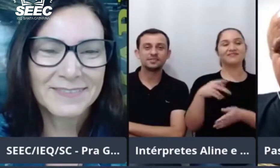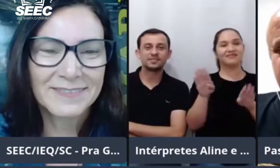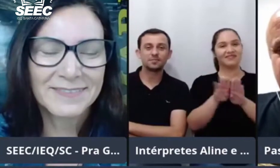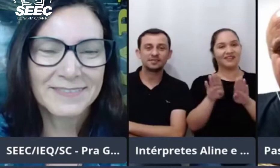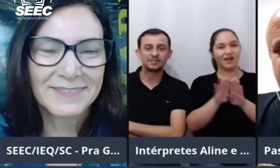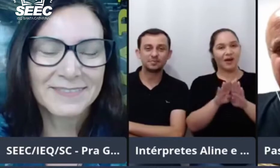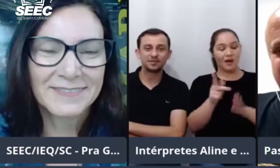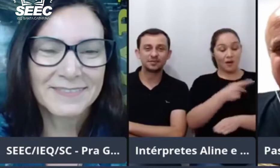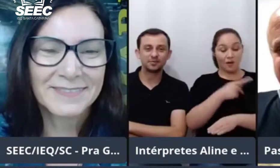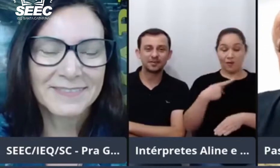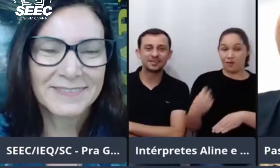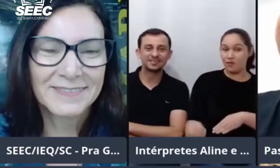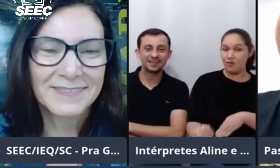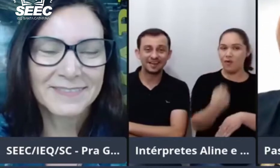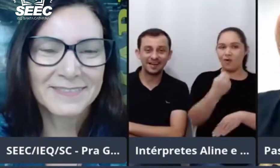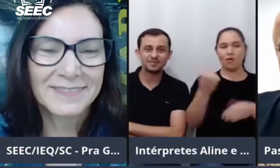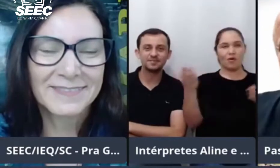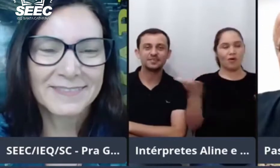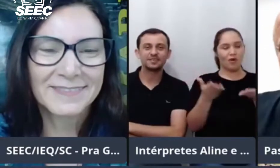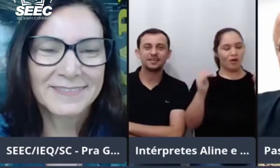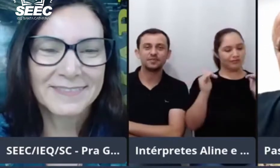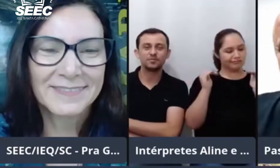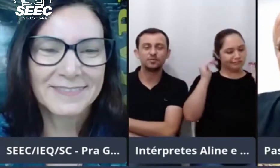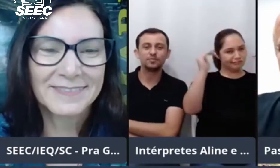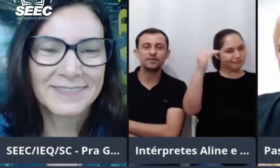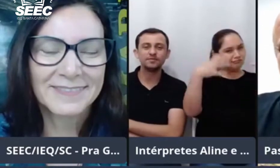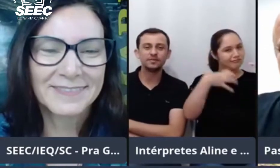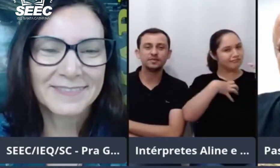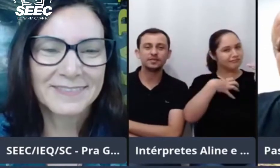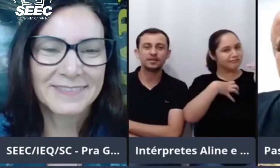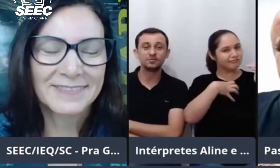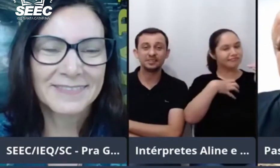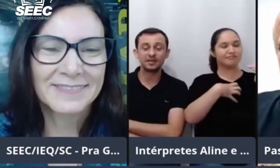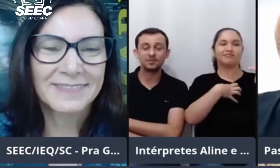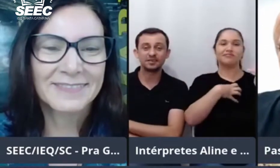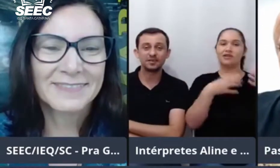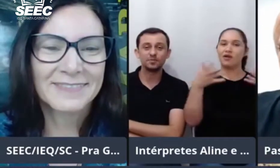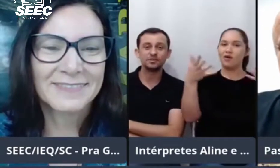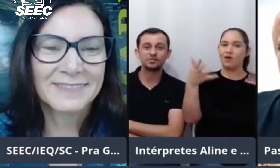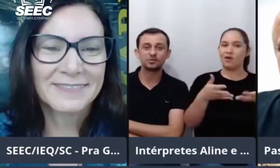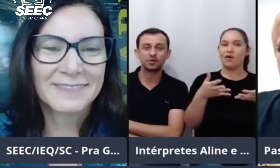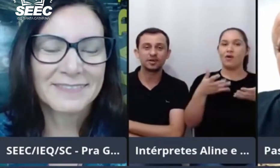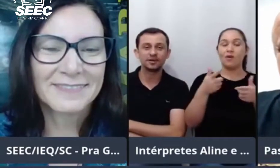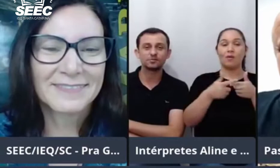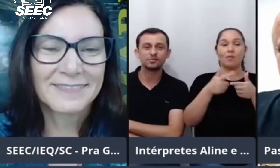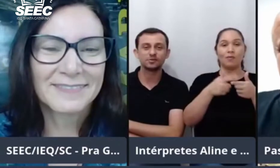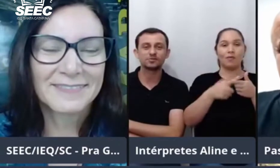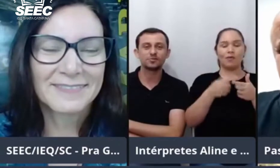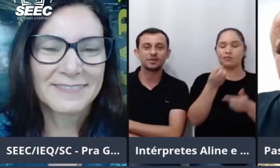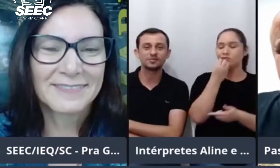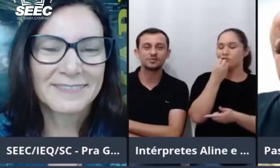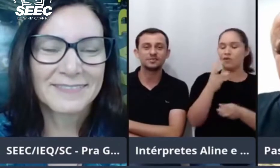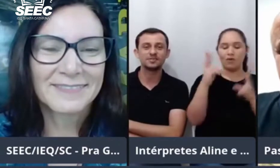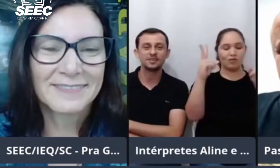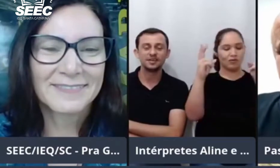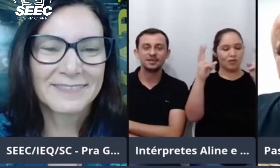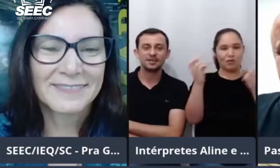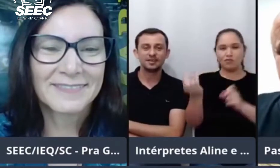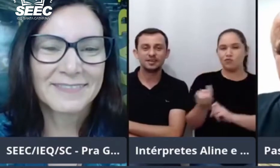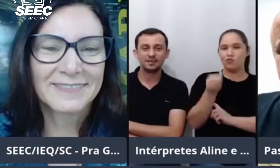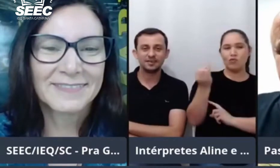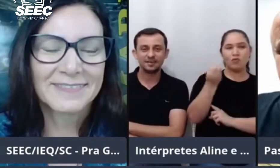honra a gente estar participando agora dessa live, né? Foi muito bem-vinda. É um tema que realmente toca os nossos